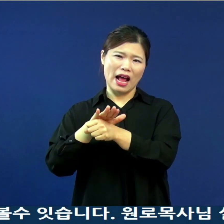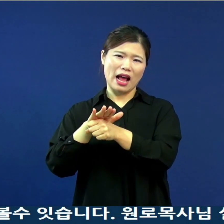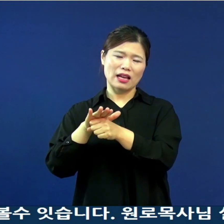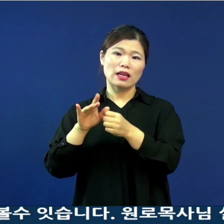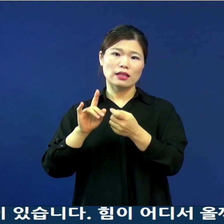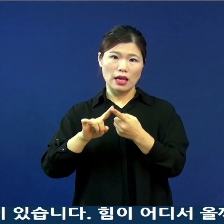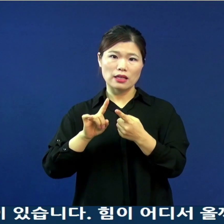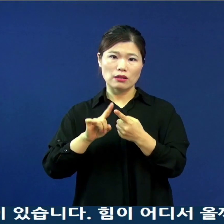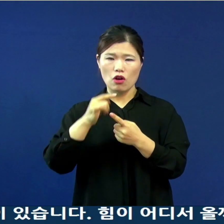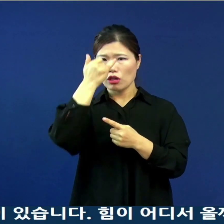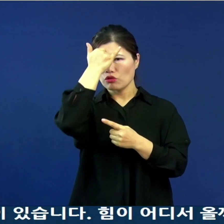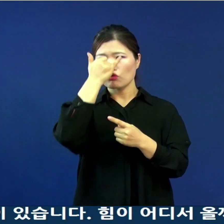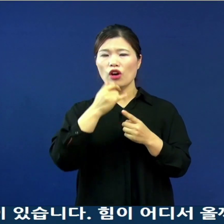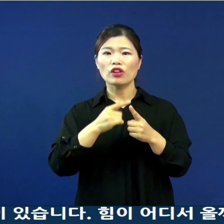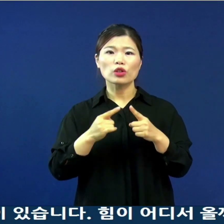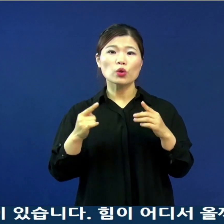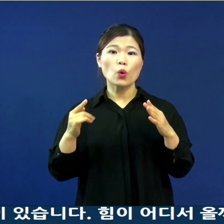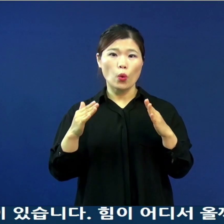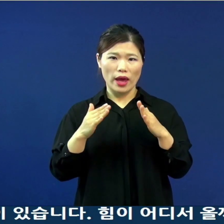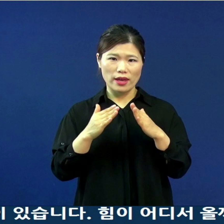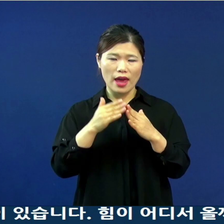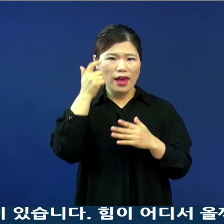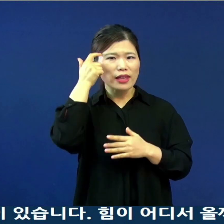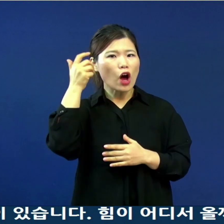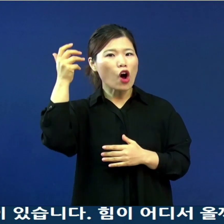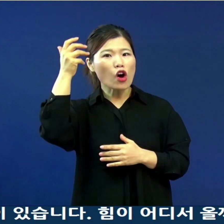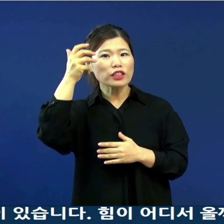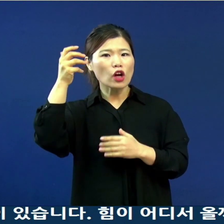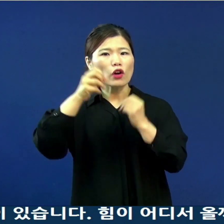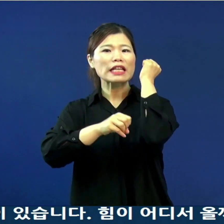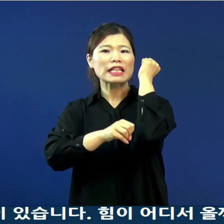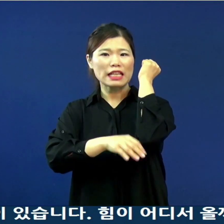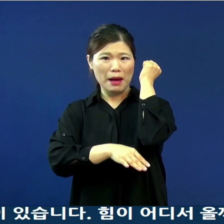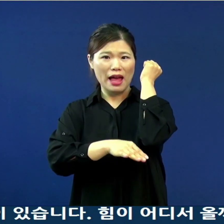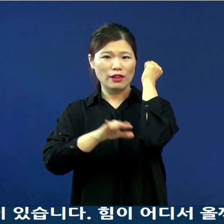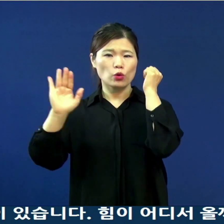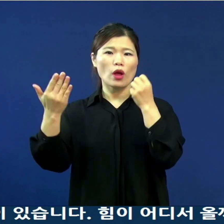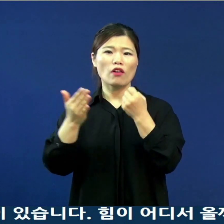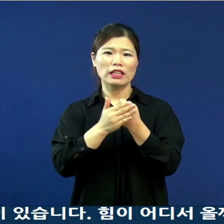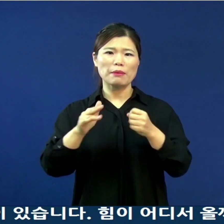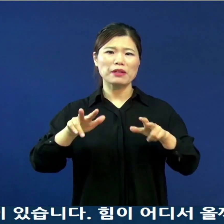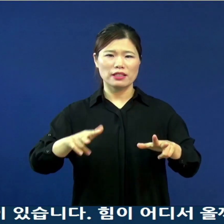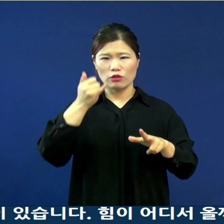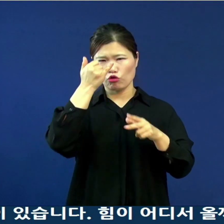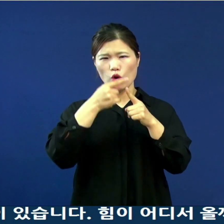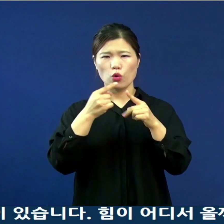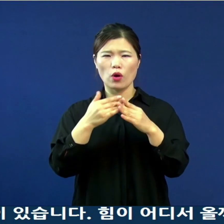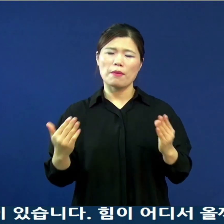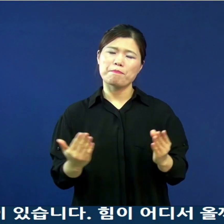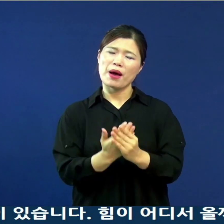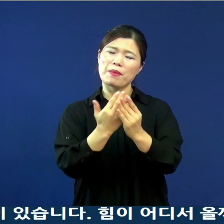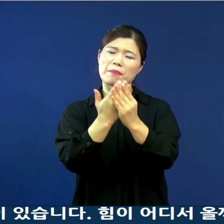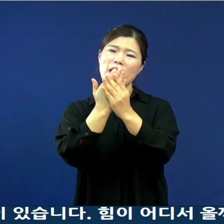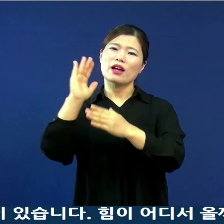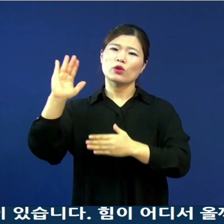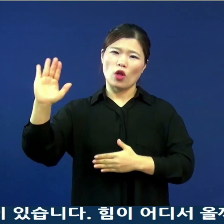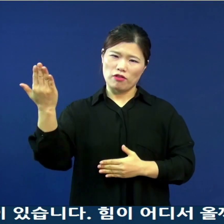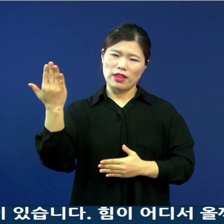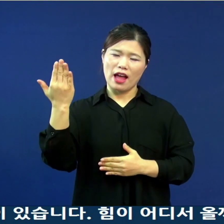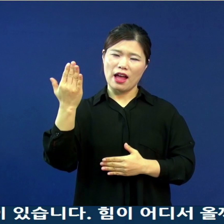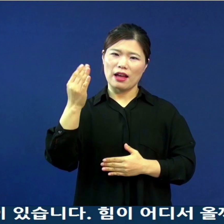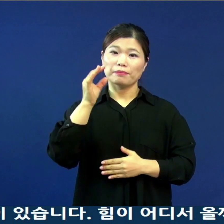이것이 충영교회의 영적인 기반이 되어서 지금의 성장을 이루었다 볼 수